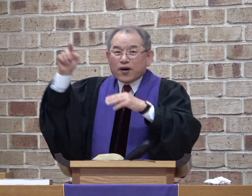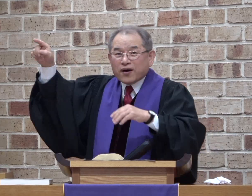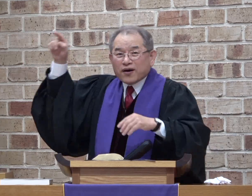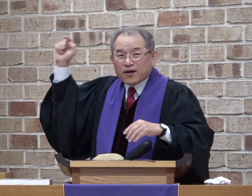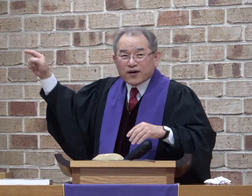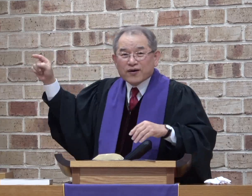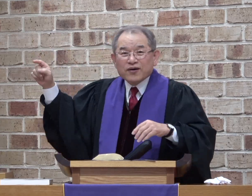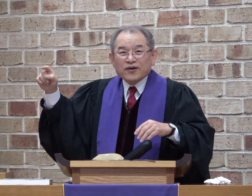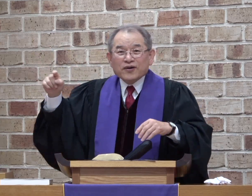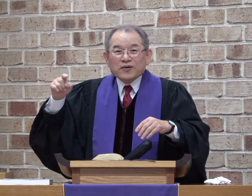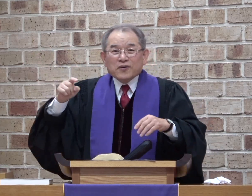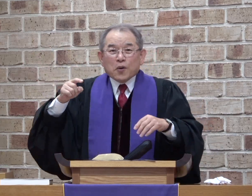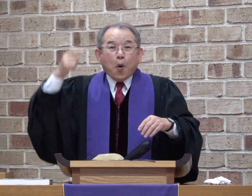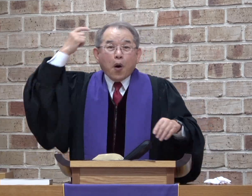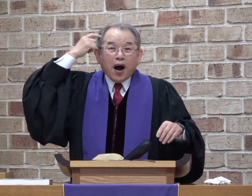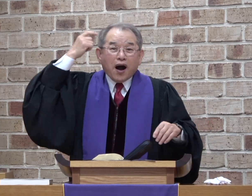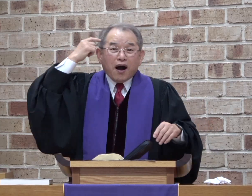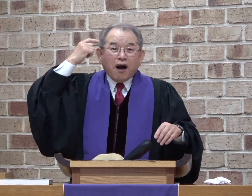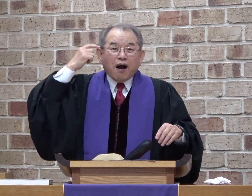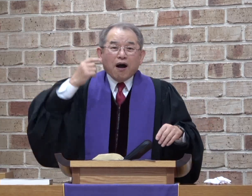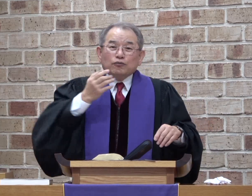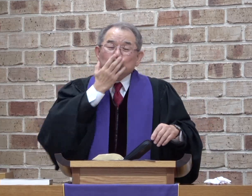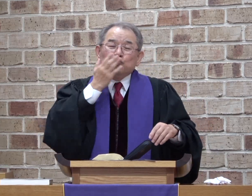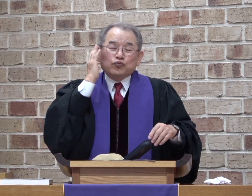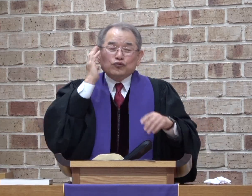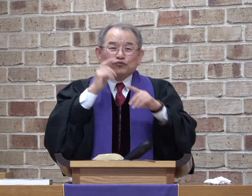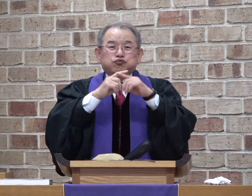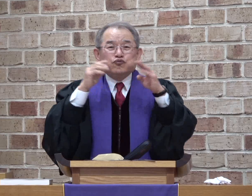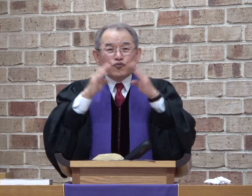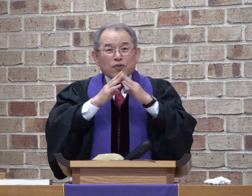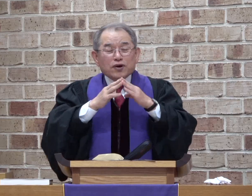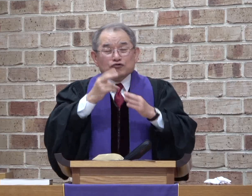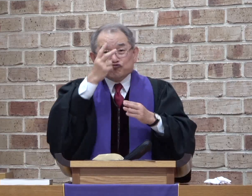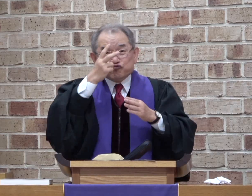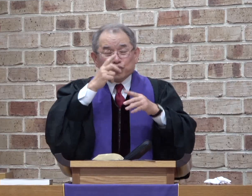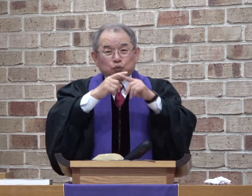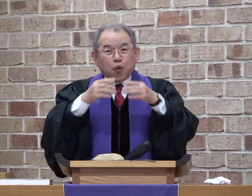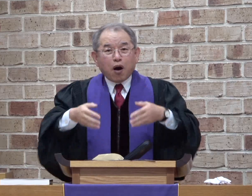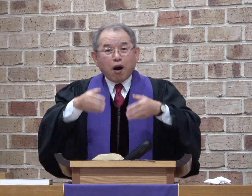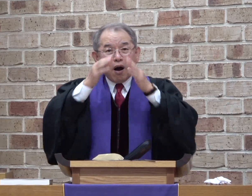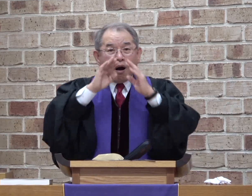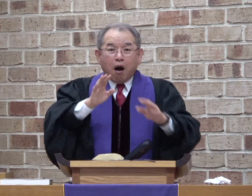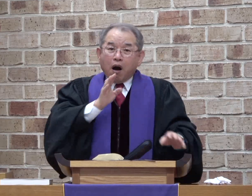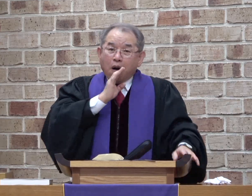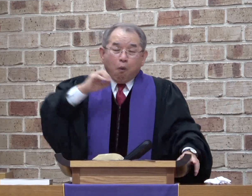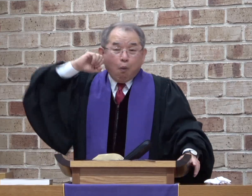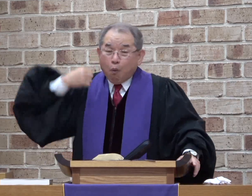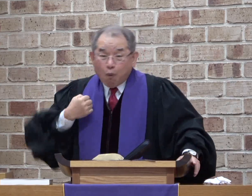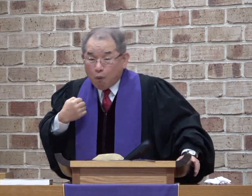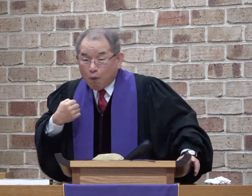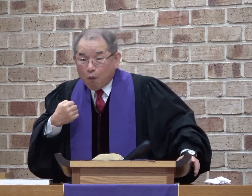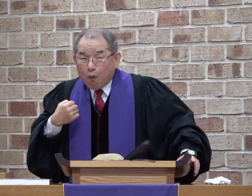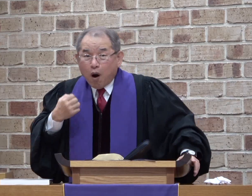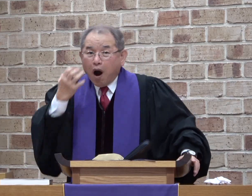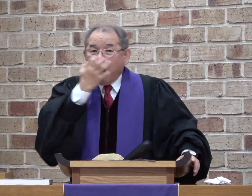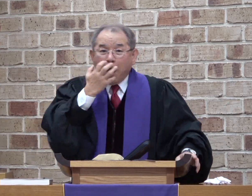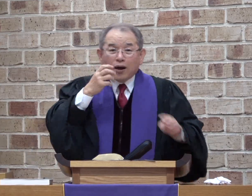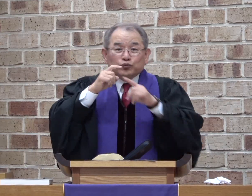두 교회의 모습, 예전에 세웠던 교회와 지금 교회의 모습, 정말 청인들도